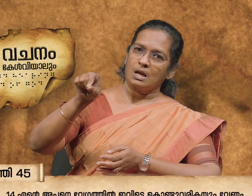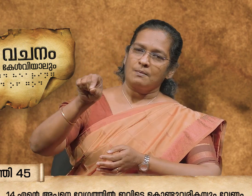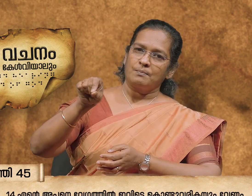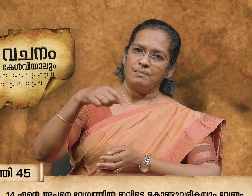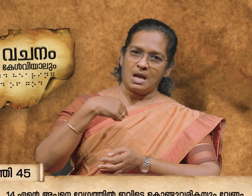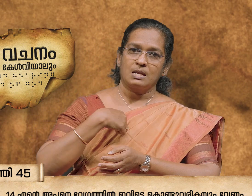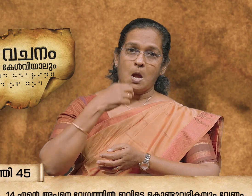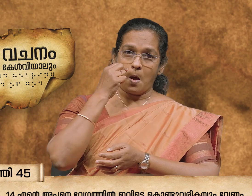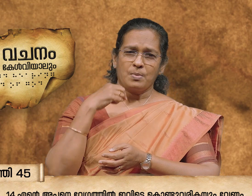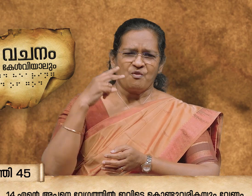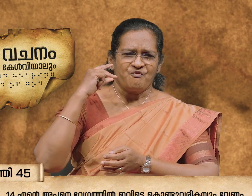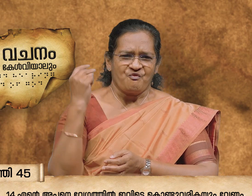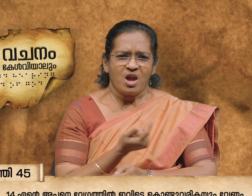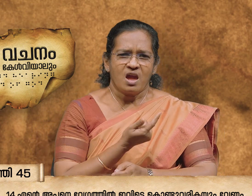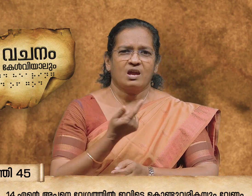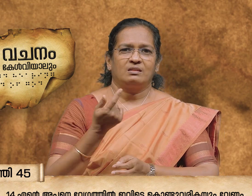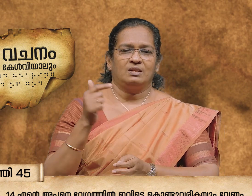അപ്പനെ വേഗത്തിൽ ഇവിടെ കൊണ്ടുവരികയും വേണം.